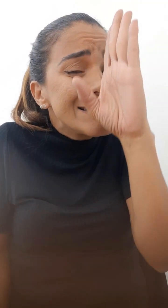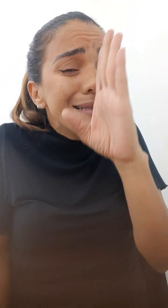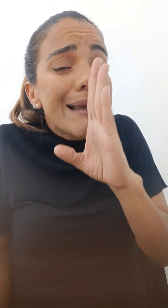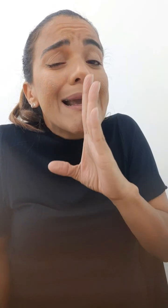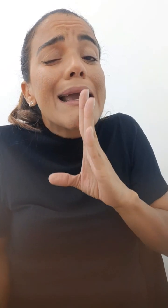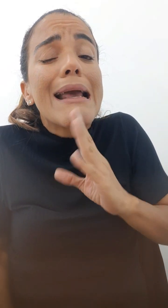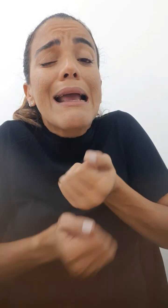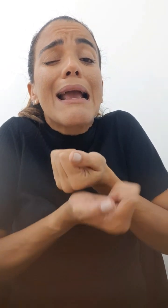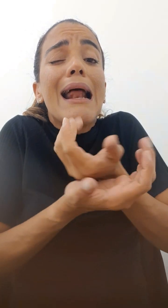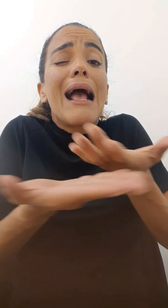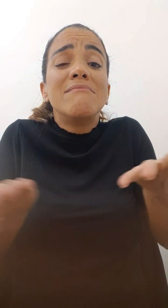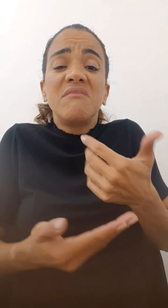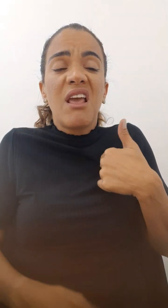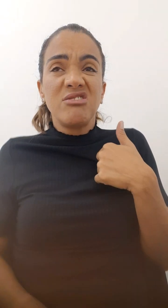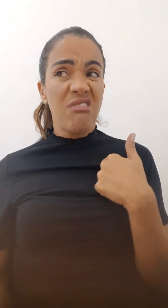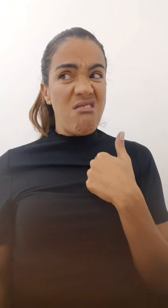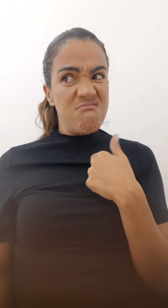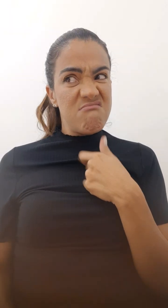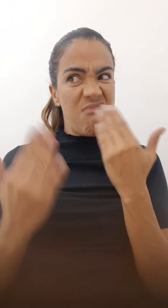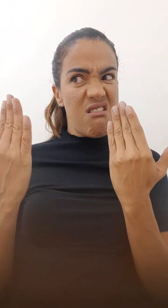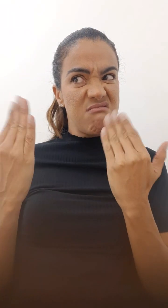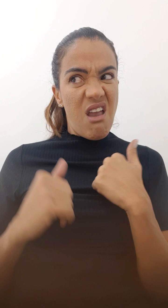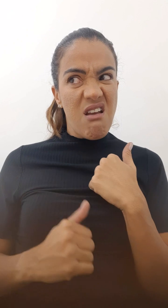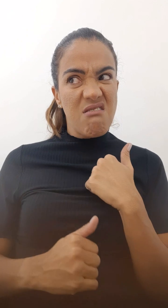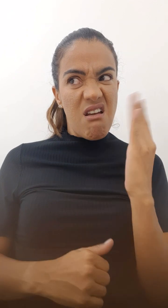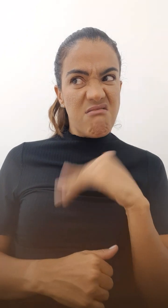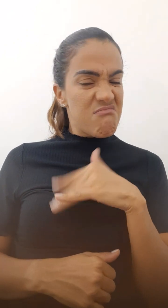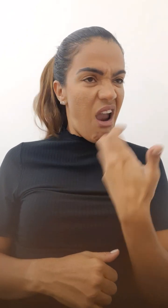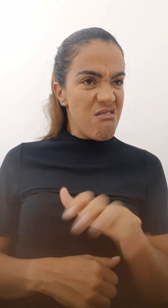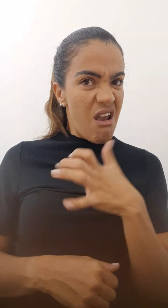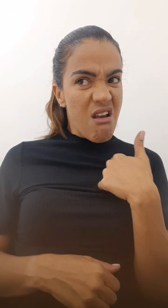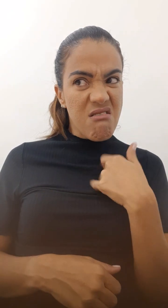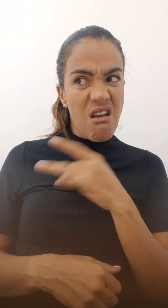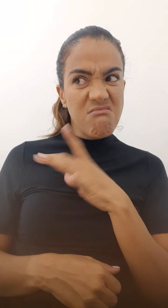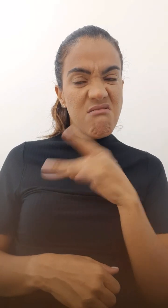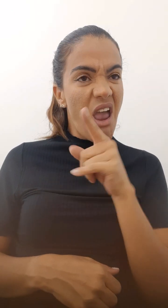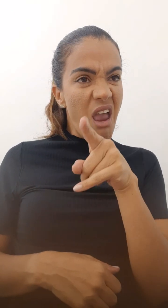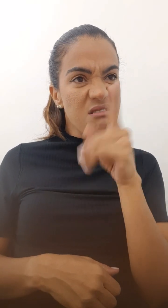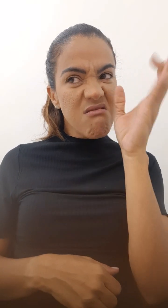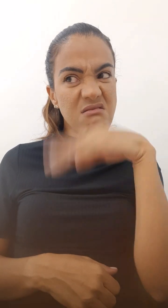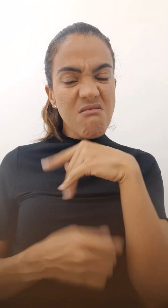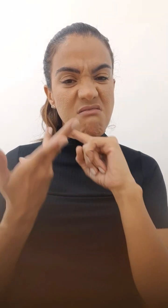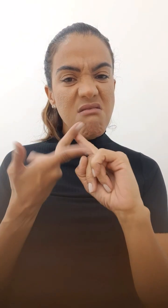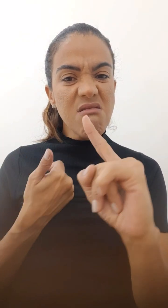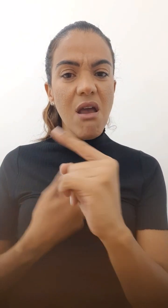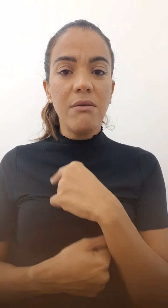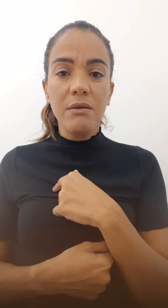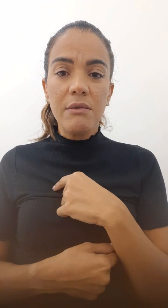aqui no Brasil é distribuído gratuitamente. Enquanto alguma parte da população tem desconfiança, não se sente segura em